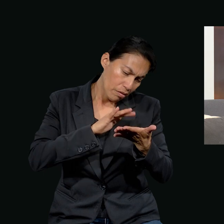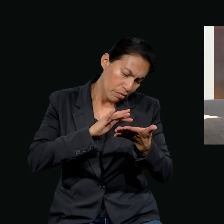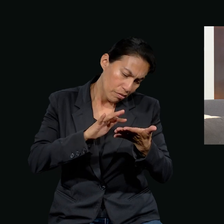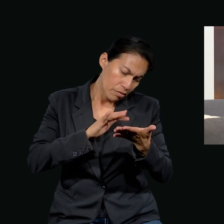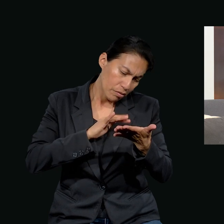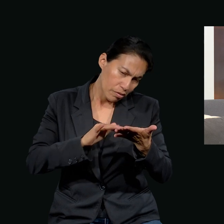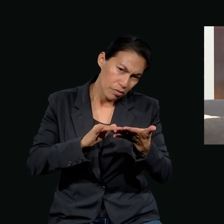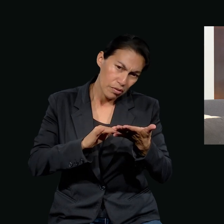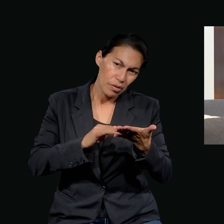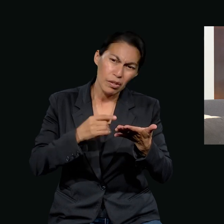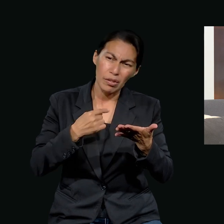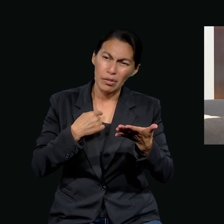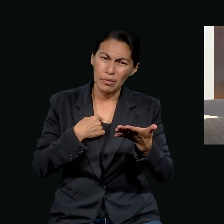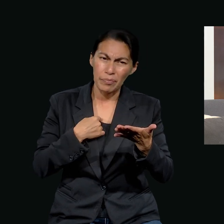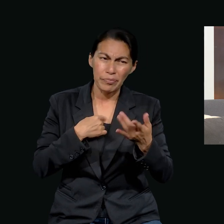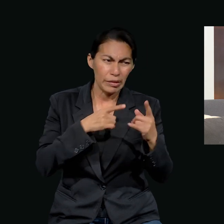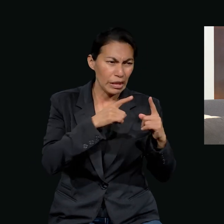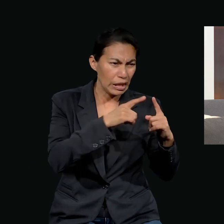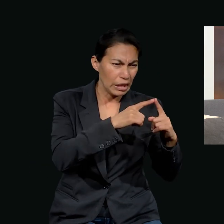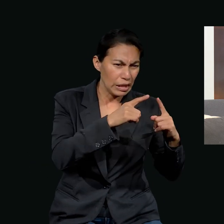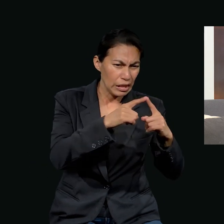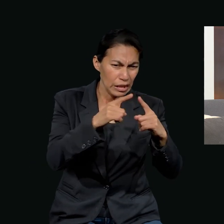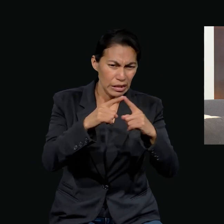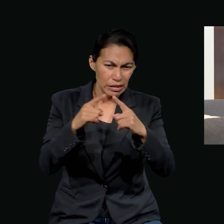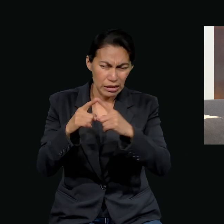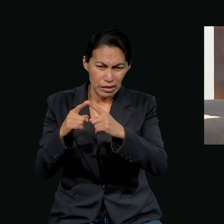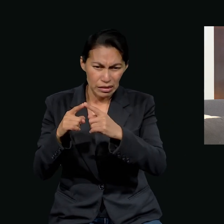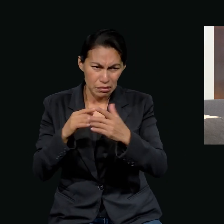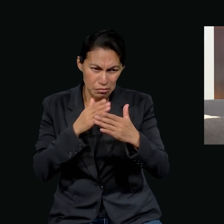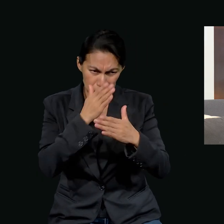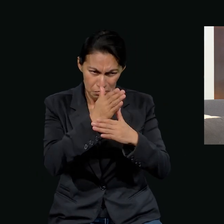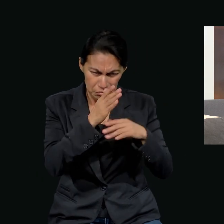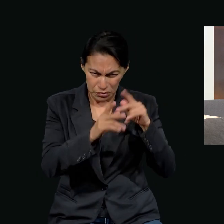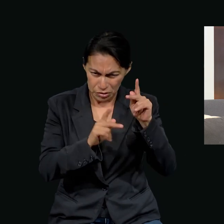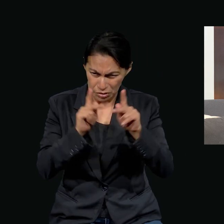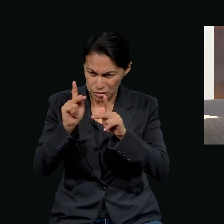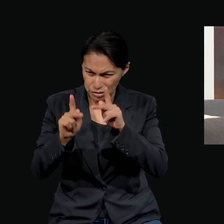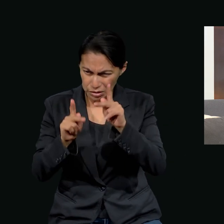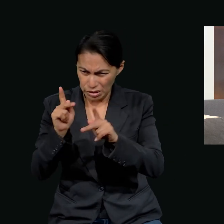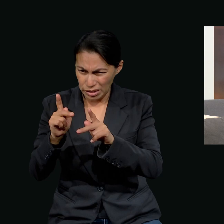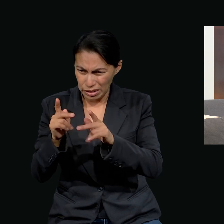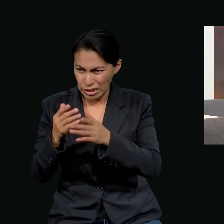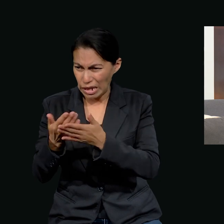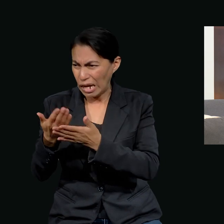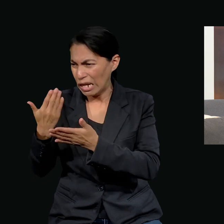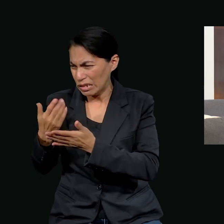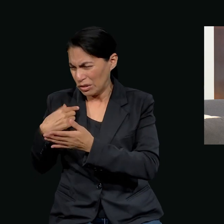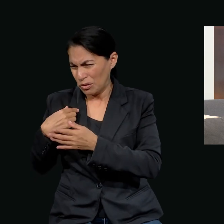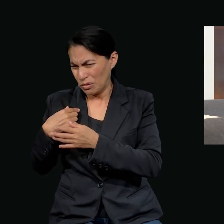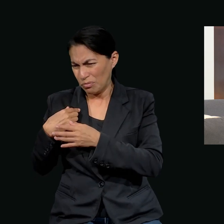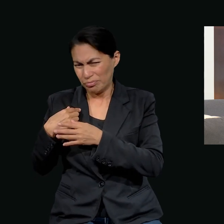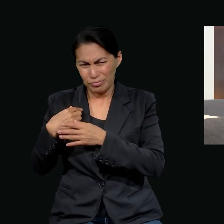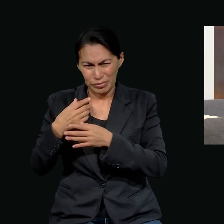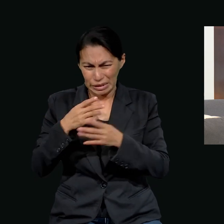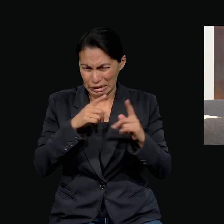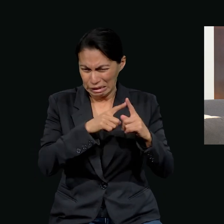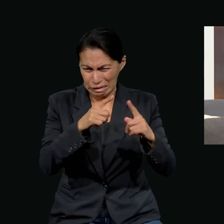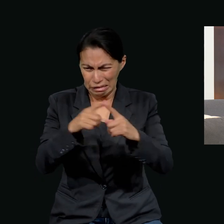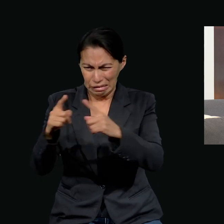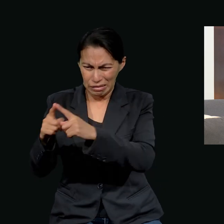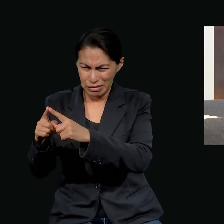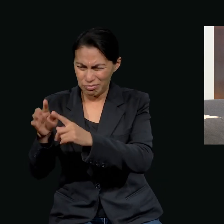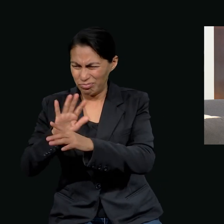Comencé a visitar nuevamente iglesias, porque yo me había alejado de todas las iglesias. Y entonces volvía de